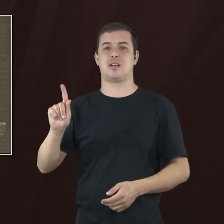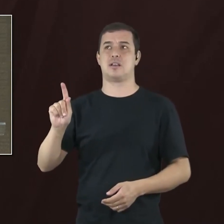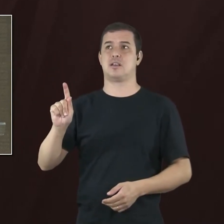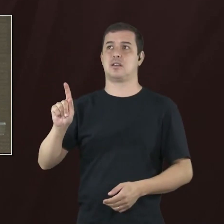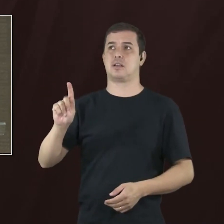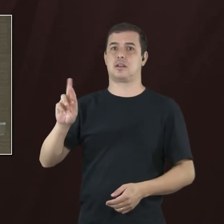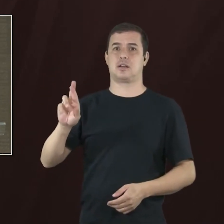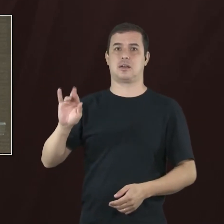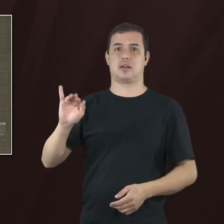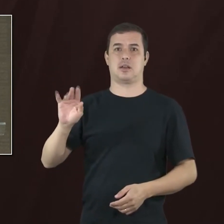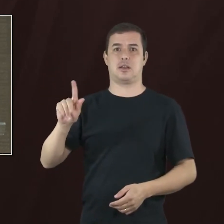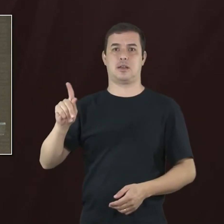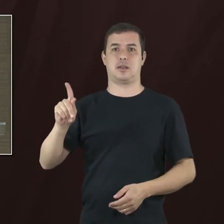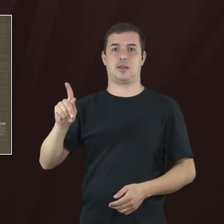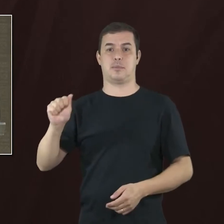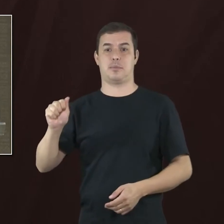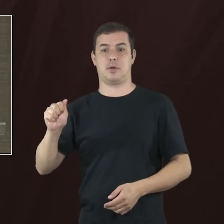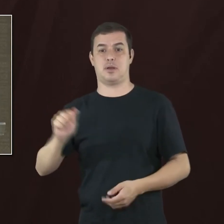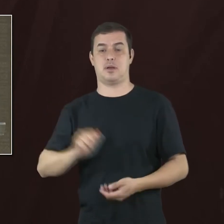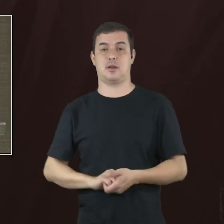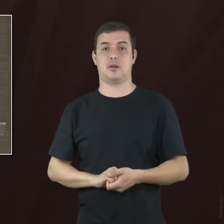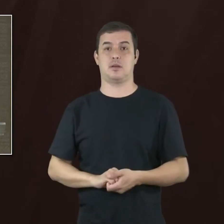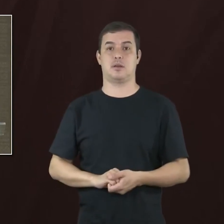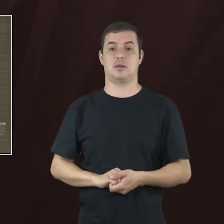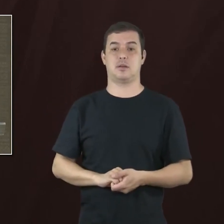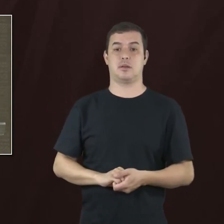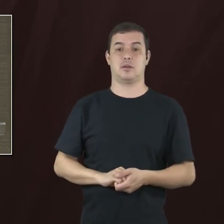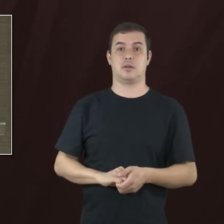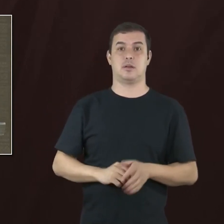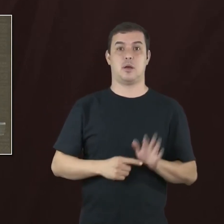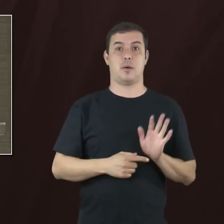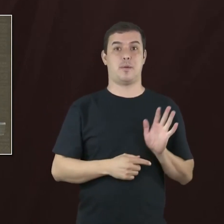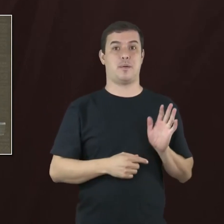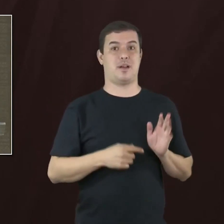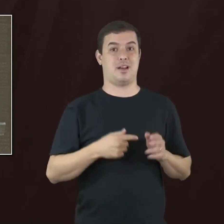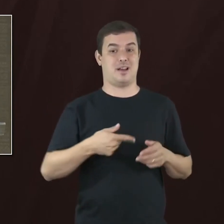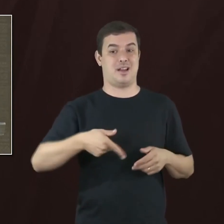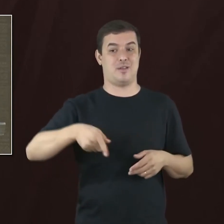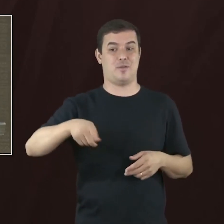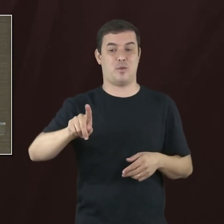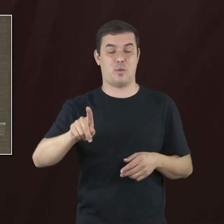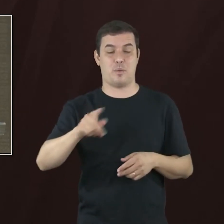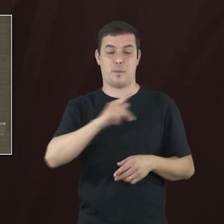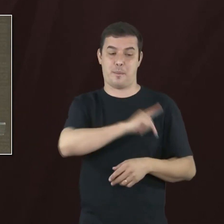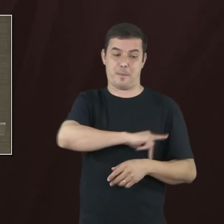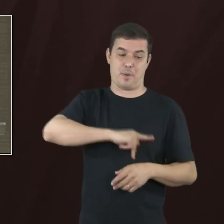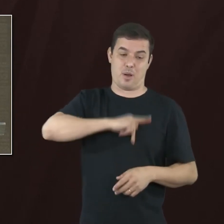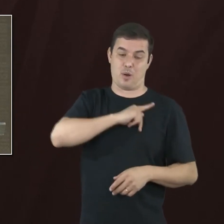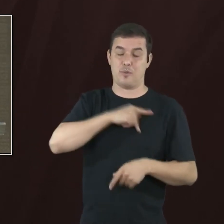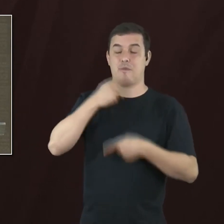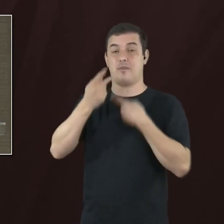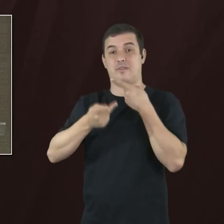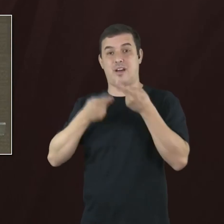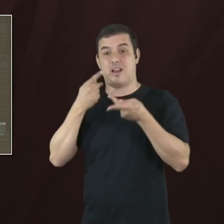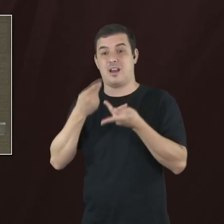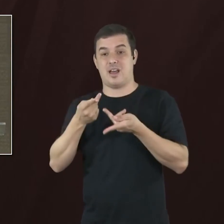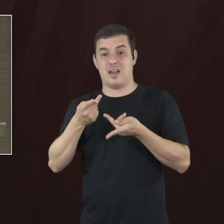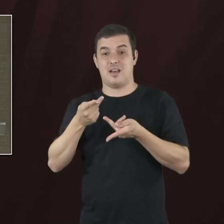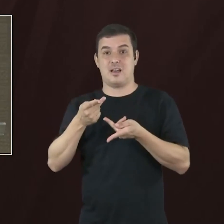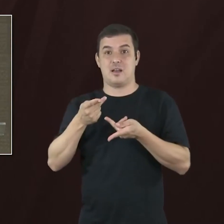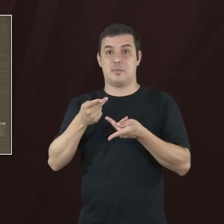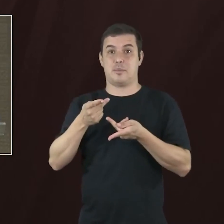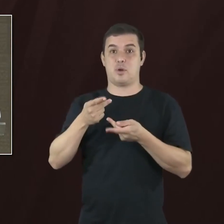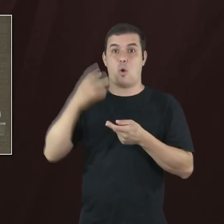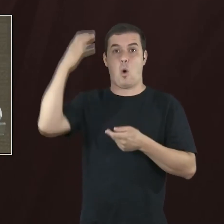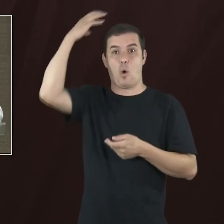visitá-lo em Cesareia, e conduziu a Paulo para pregar uma palavra, falar uma palavra para o rei